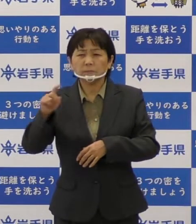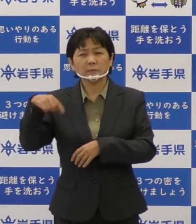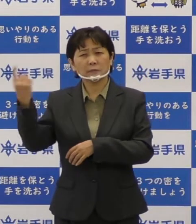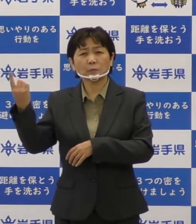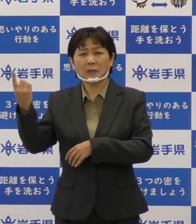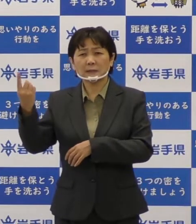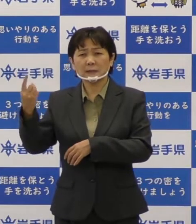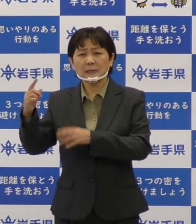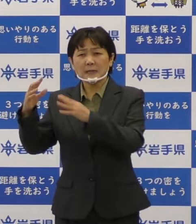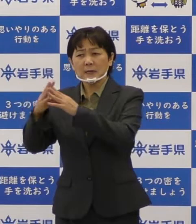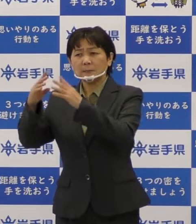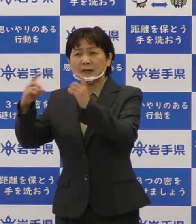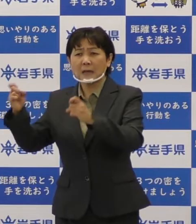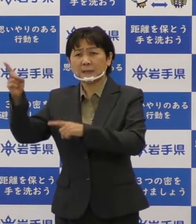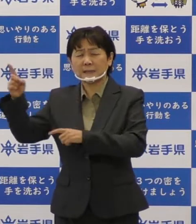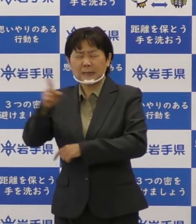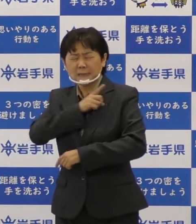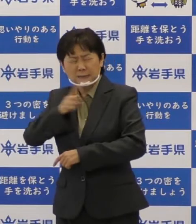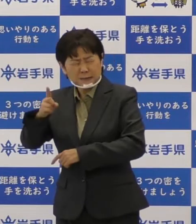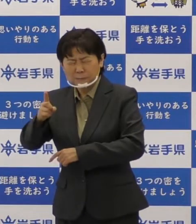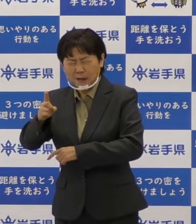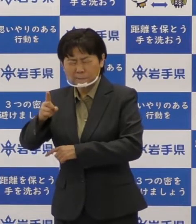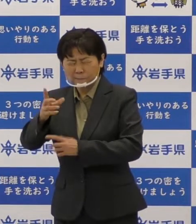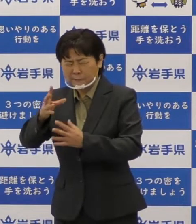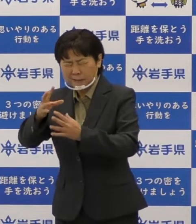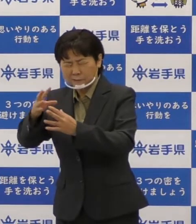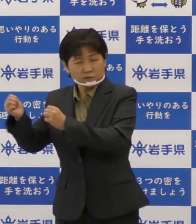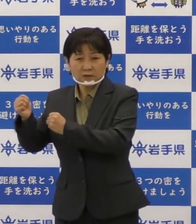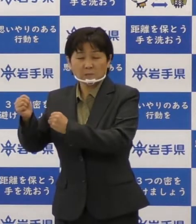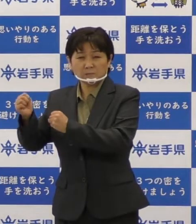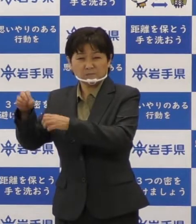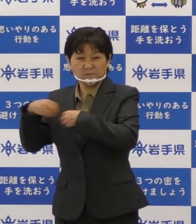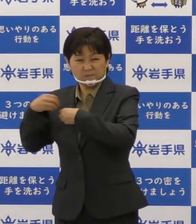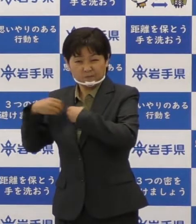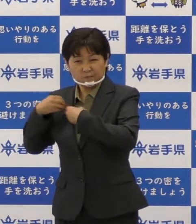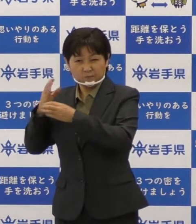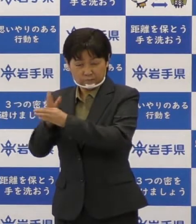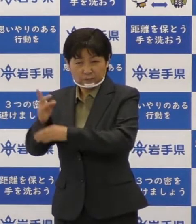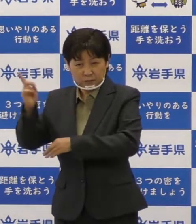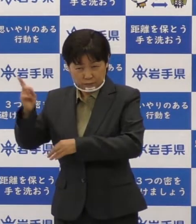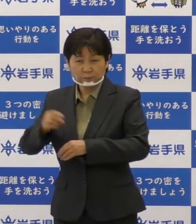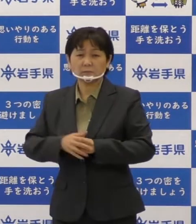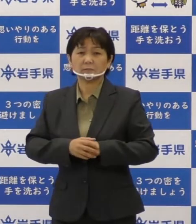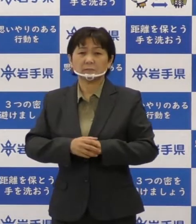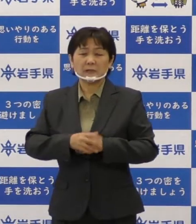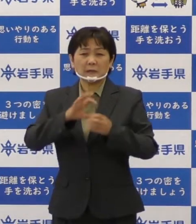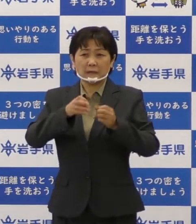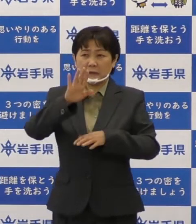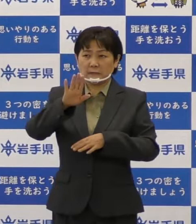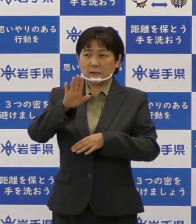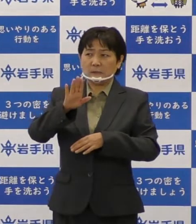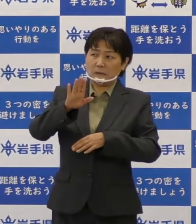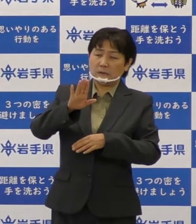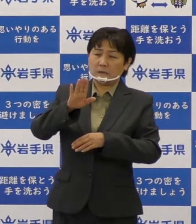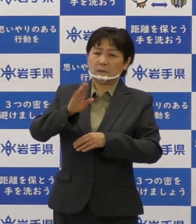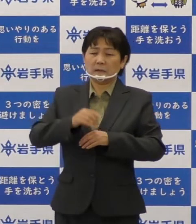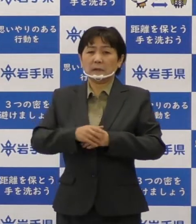字にまでなっていますので、医療事件としても、